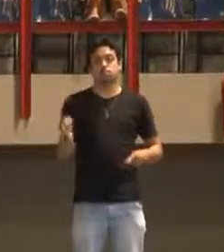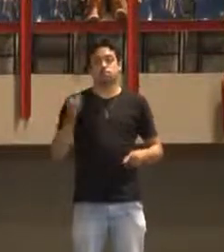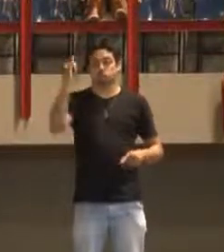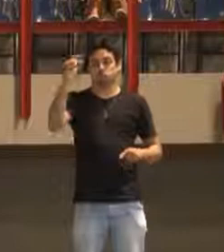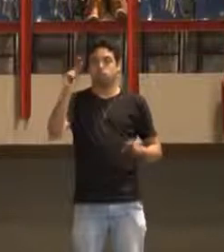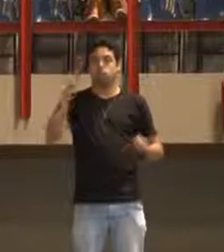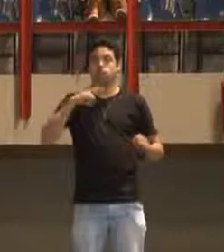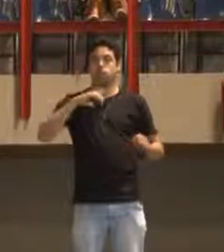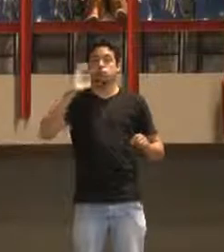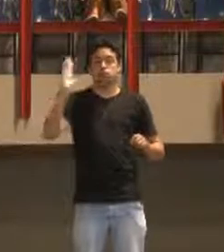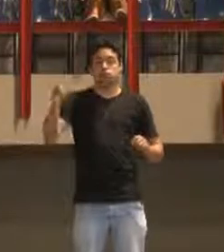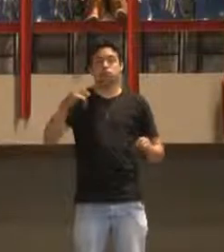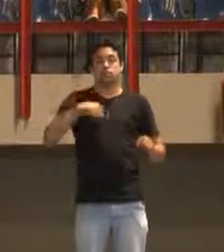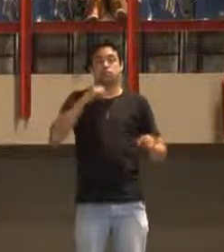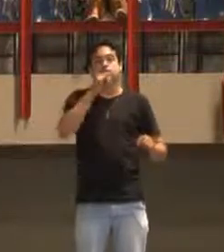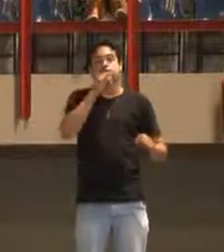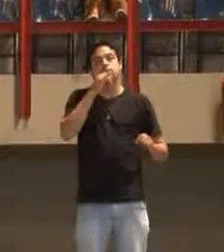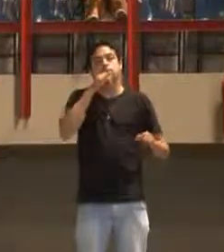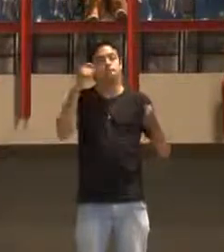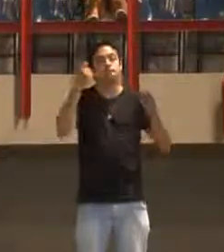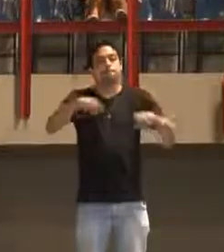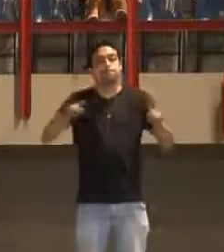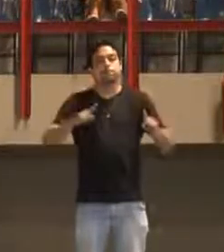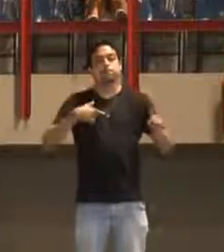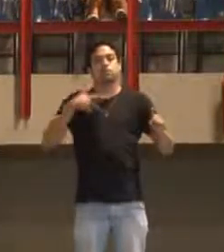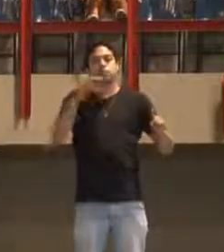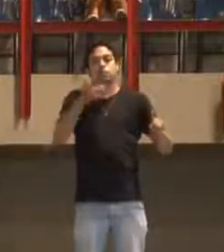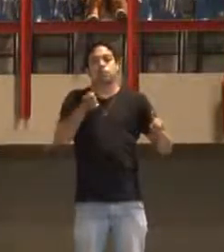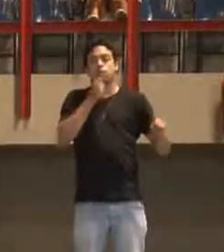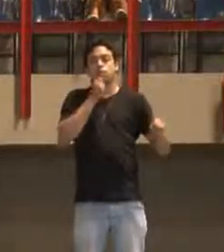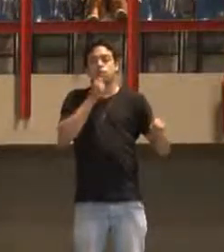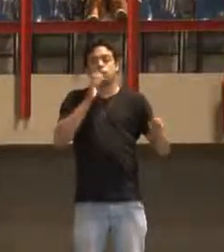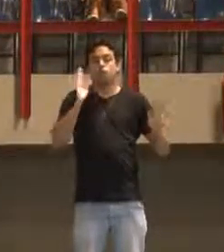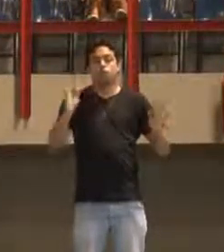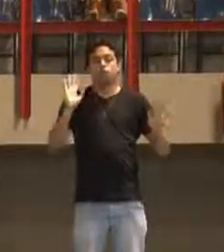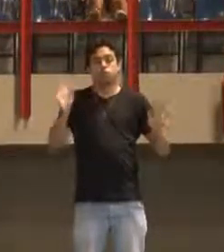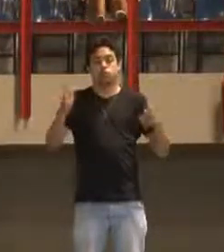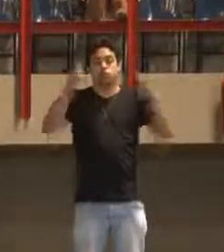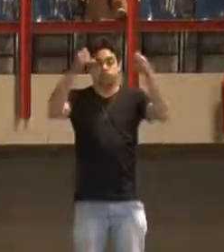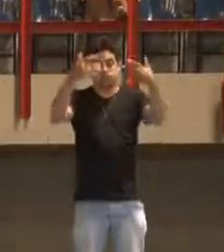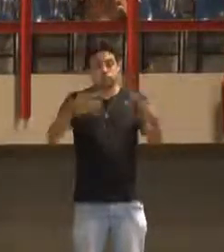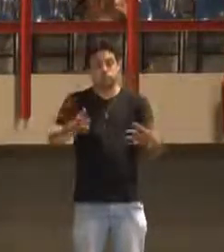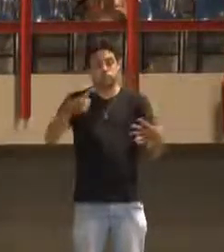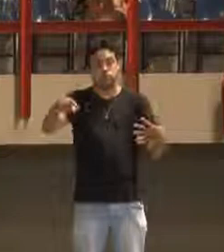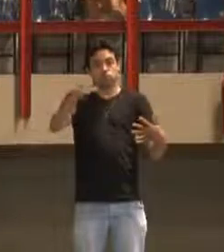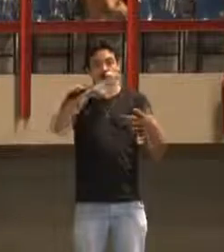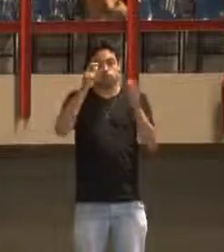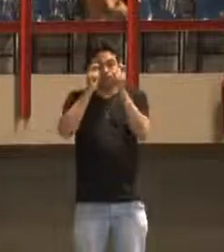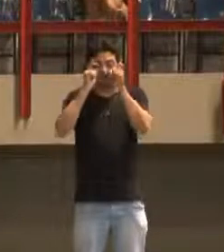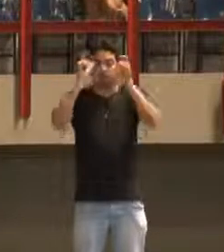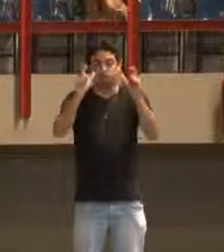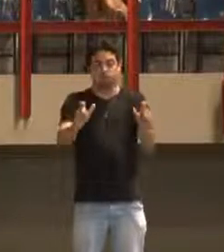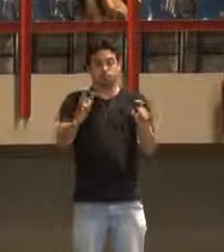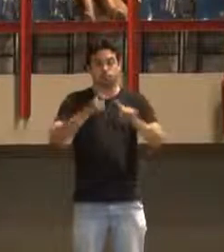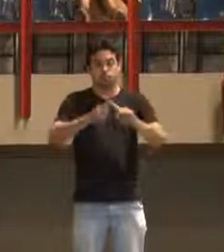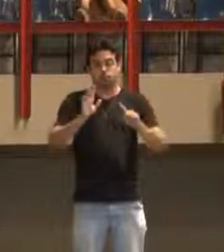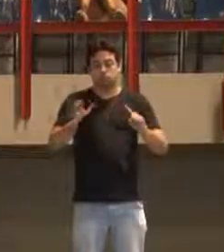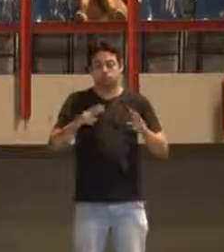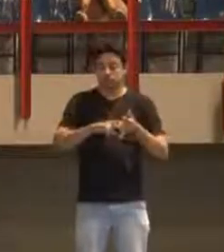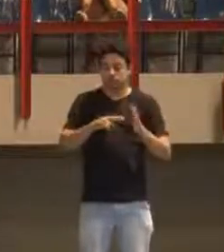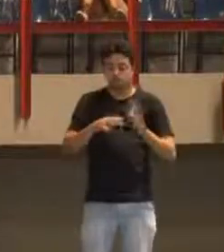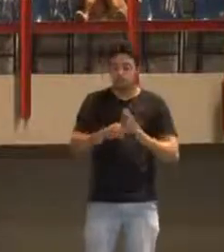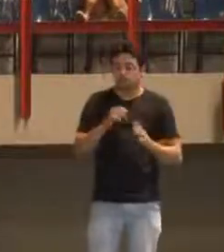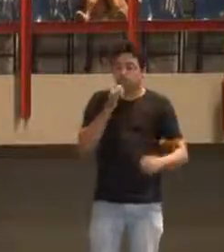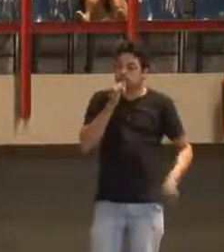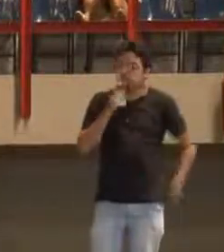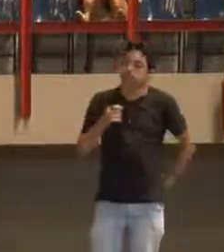importante. O enunciado da questão não precisava nem ter falado isso, mas ele falou só para chamar um pouquinho mais a atenção. É o seguinte: